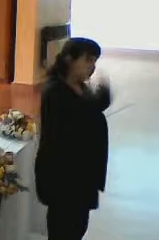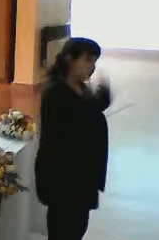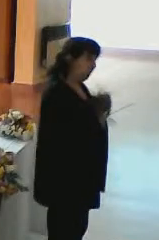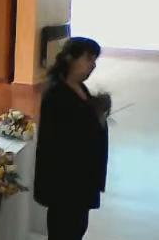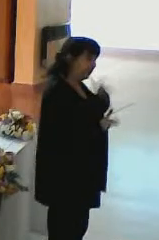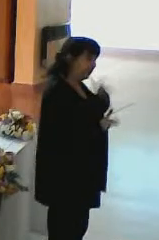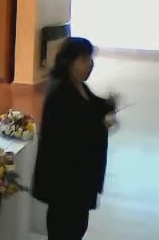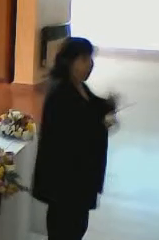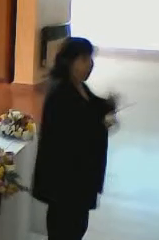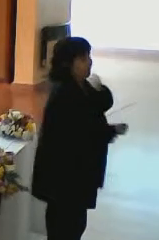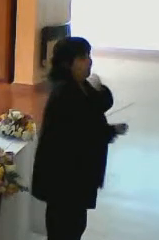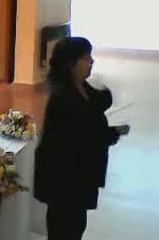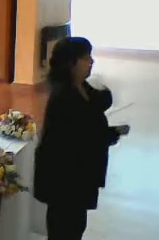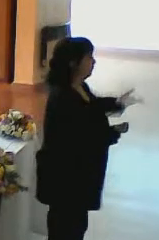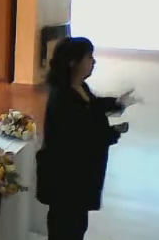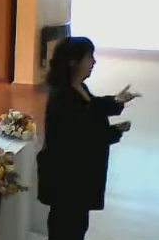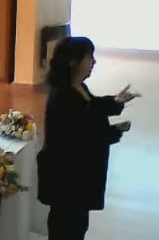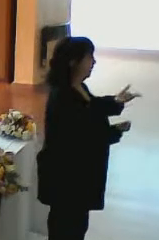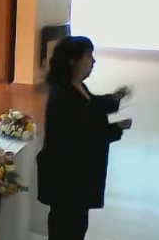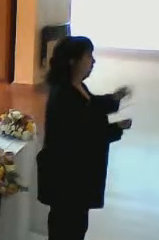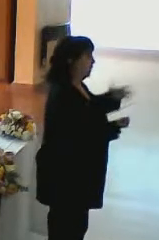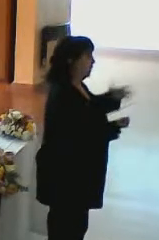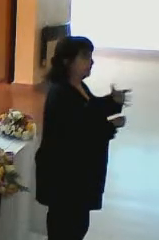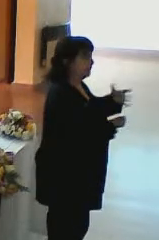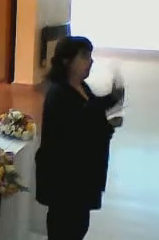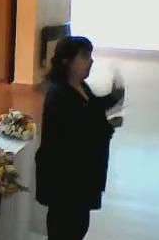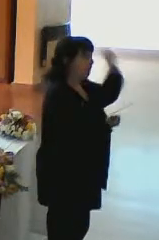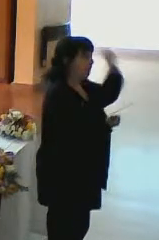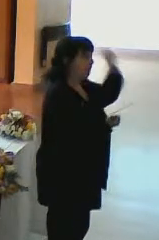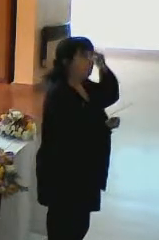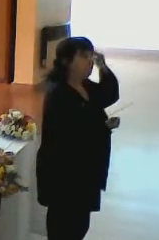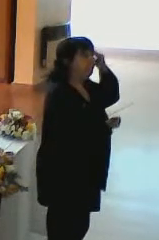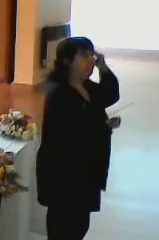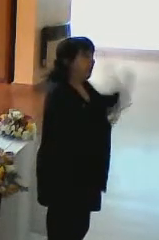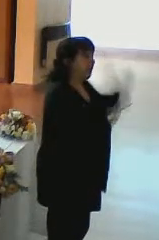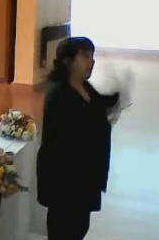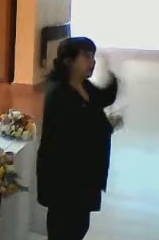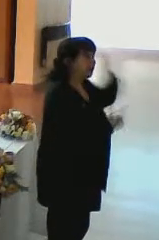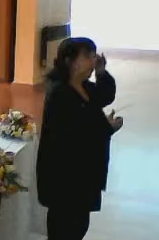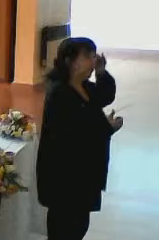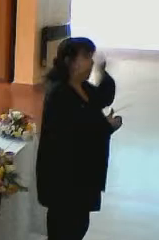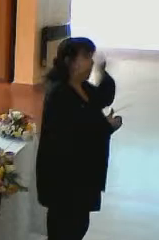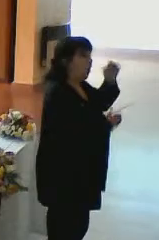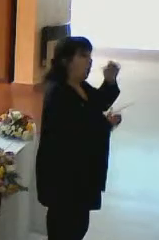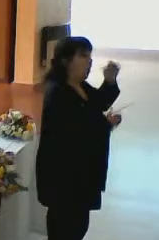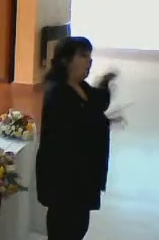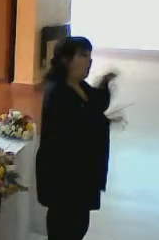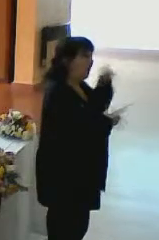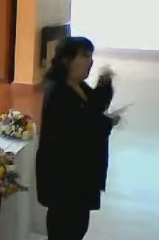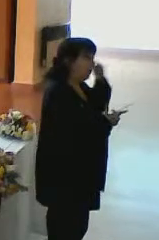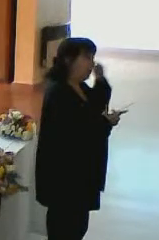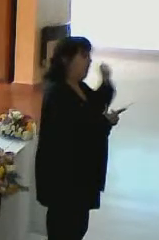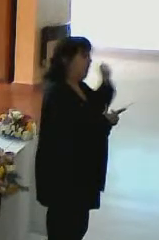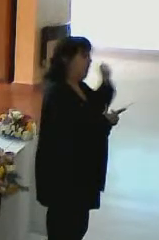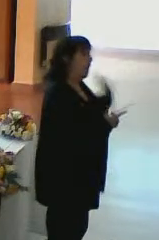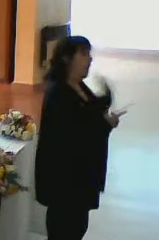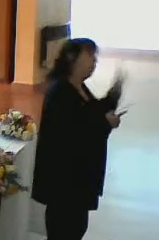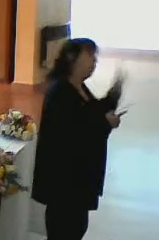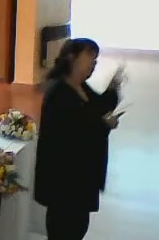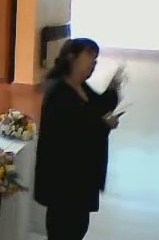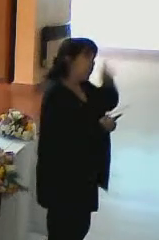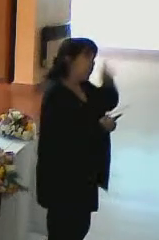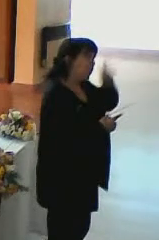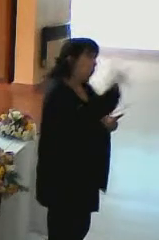grave, como por ejemplo puede ser un cuadro de parálisis cerebral, un cuadro de epilepsia, un autismo,